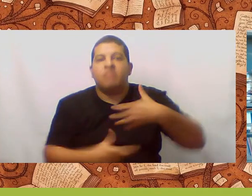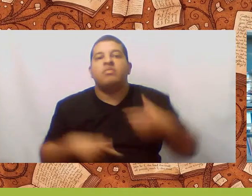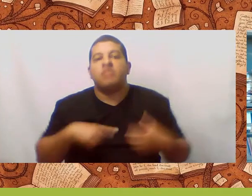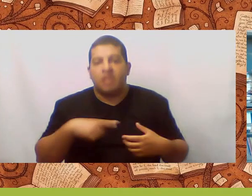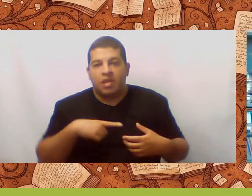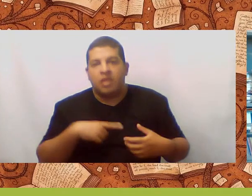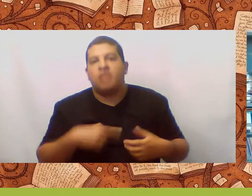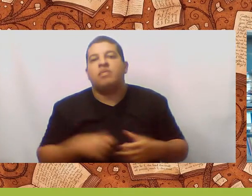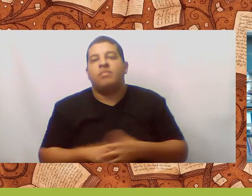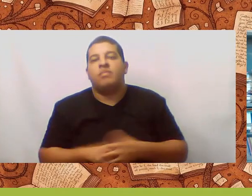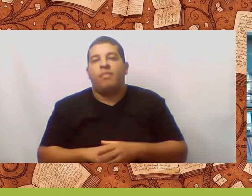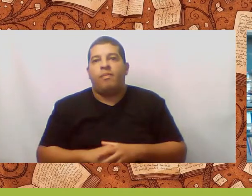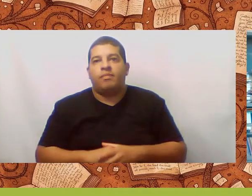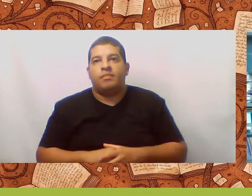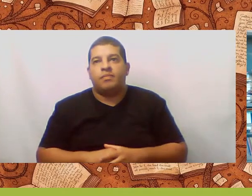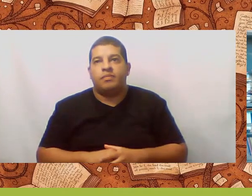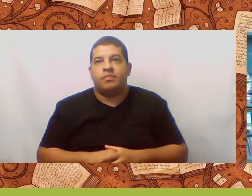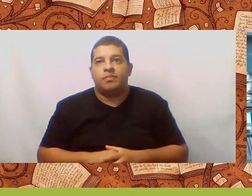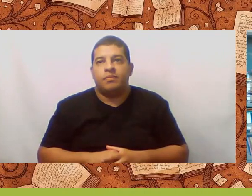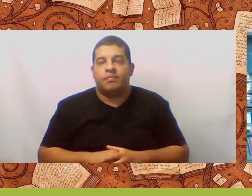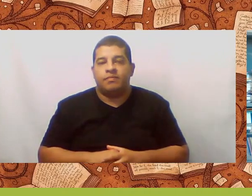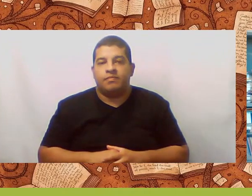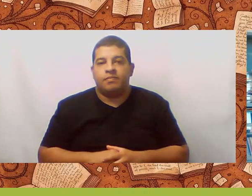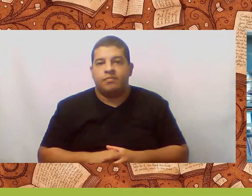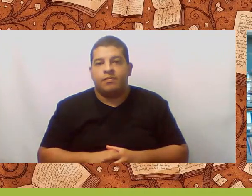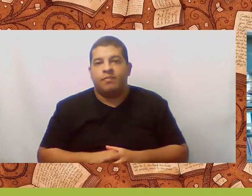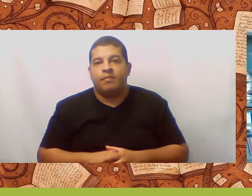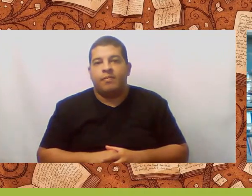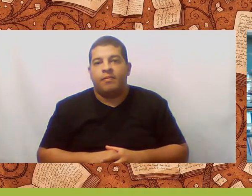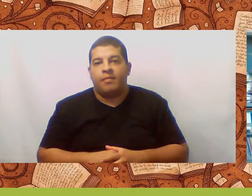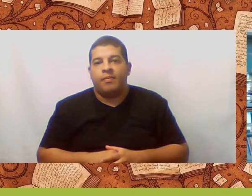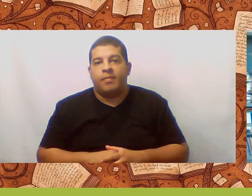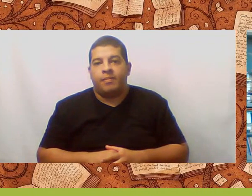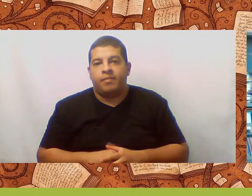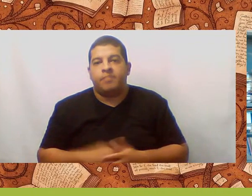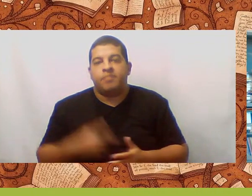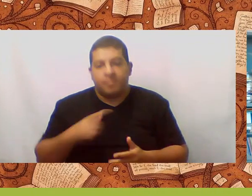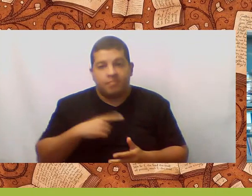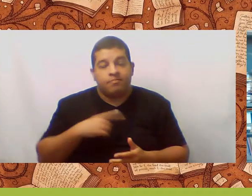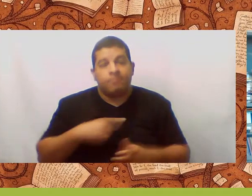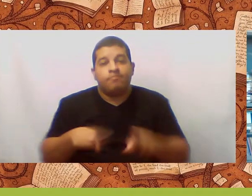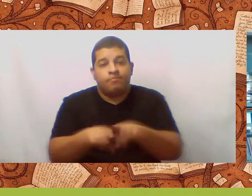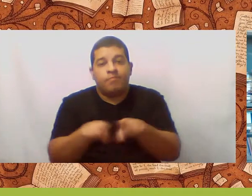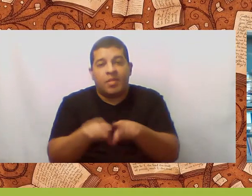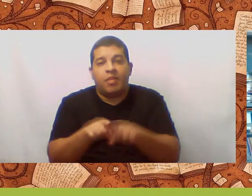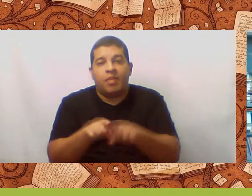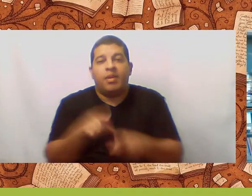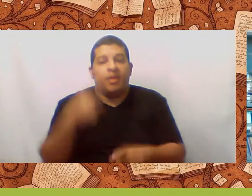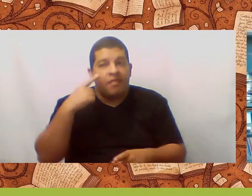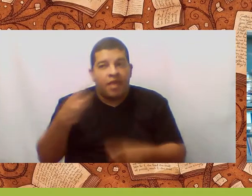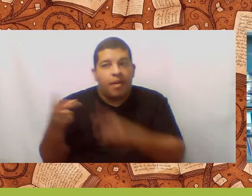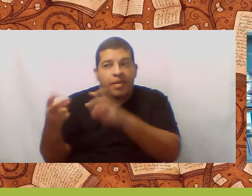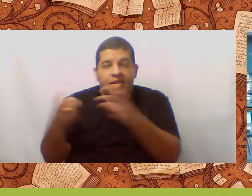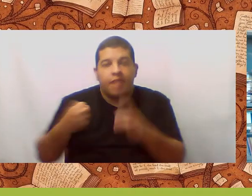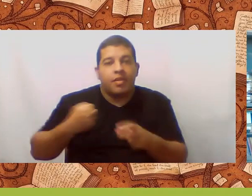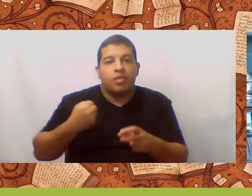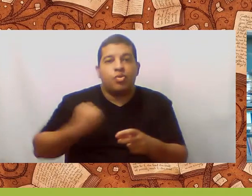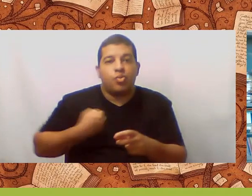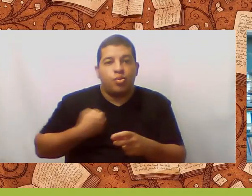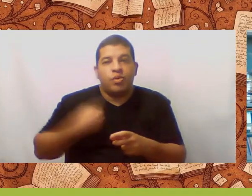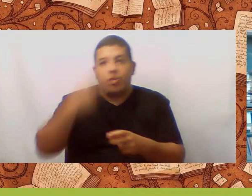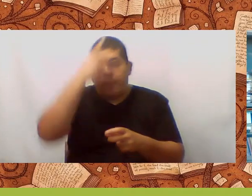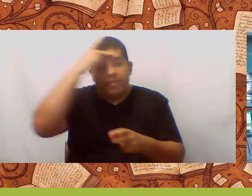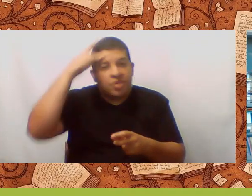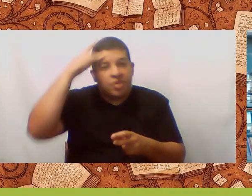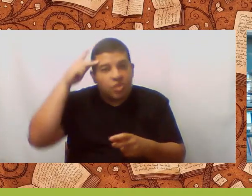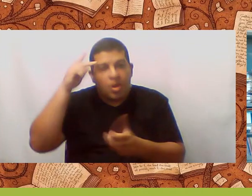o aumento, o incremento significativo do número de divórcios provocados pela pandemia, né? Então, a